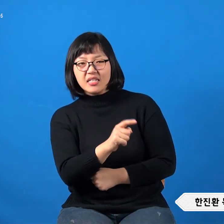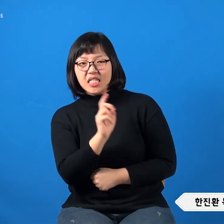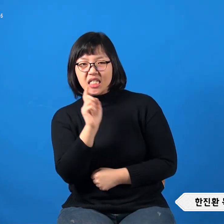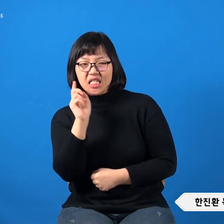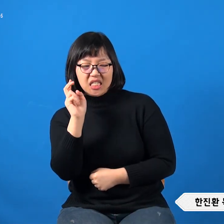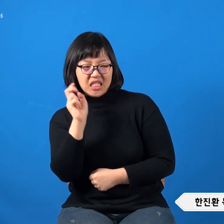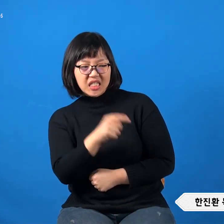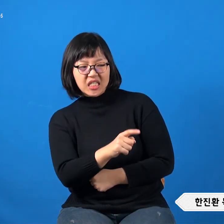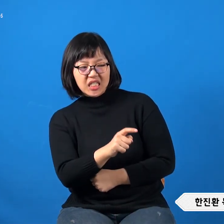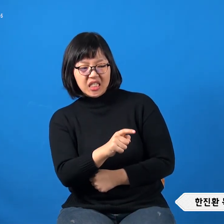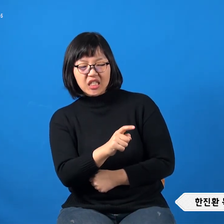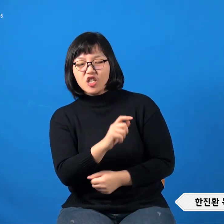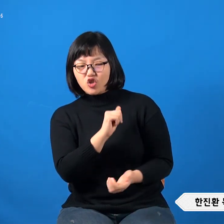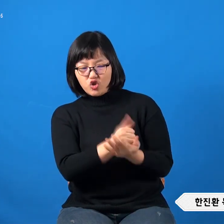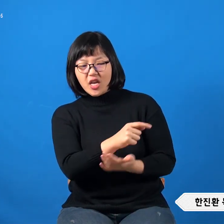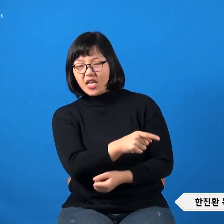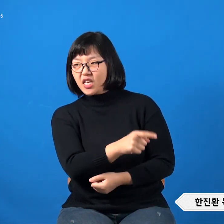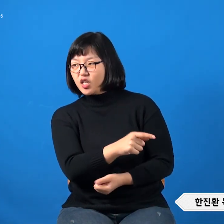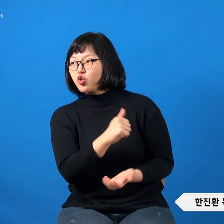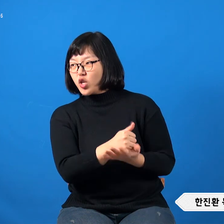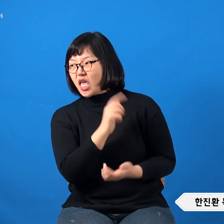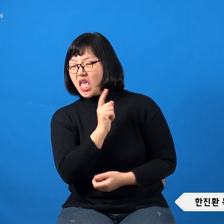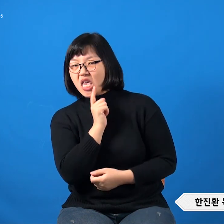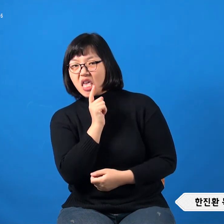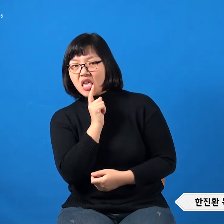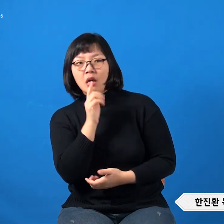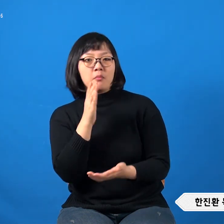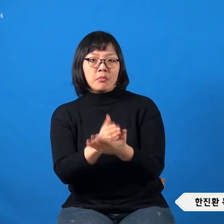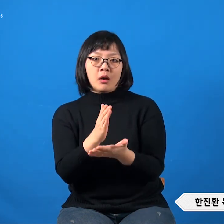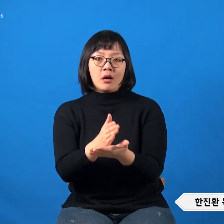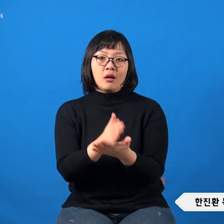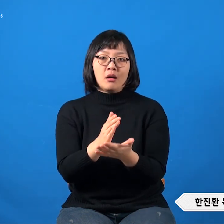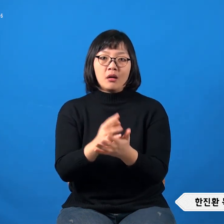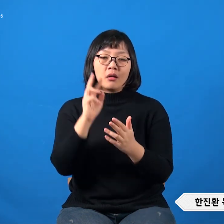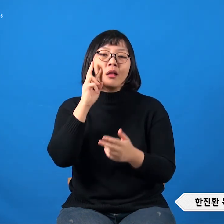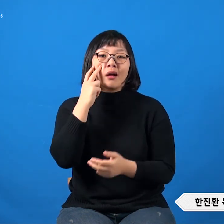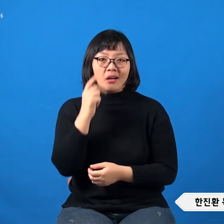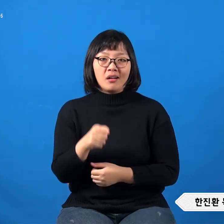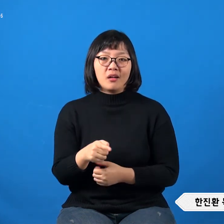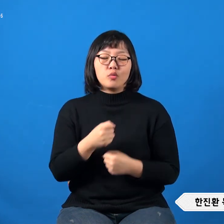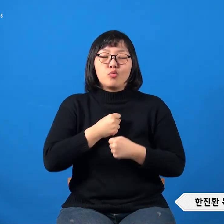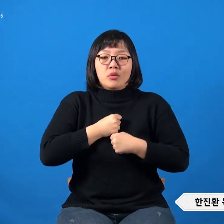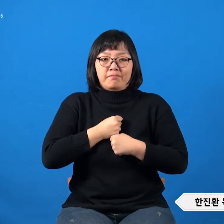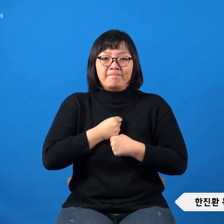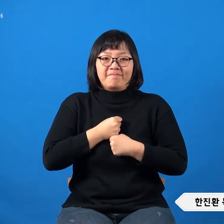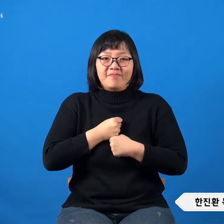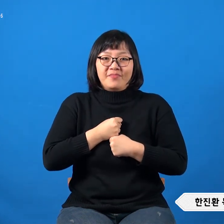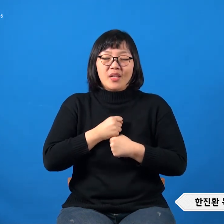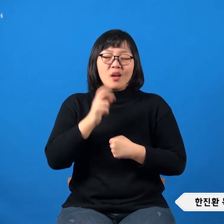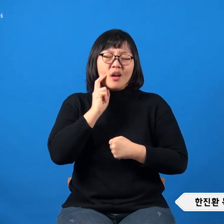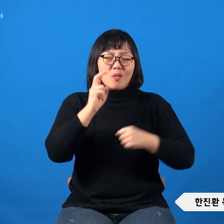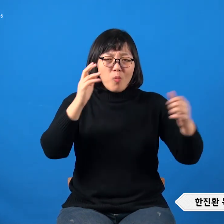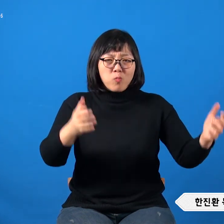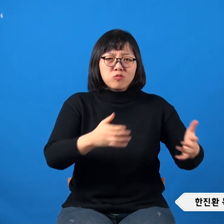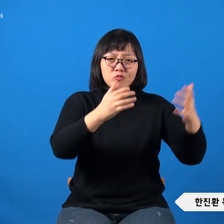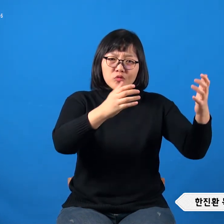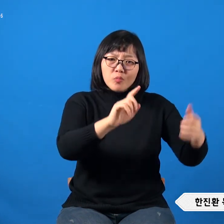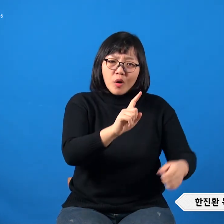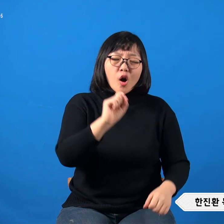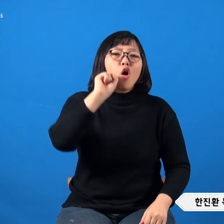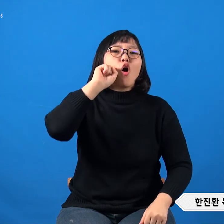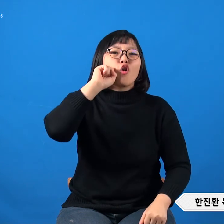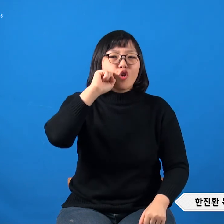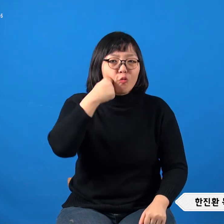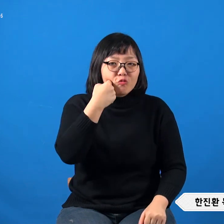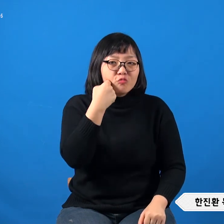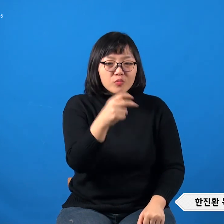이 정죄의 시각으로 바라보는 것은 정말로 조심해야 됩니다. 모든 폭풍이 다 죄 때문에